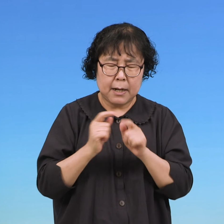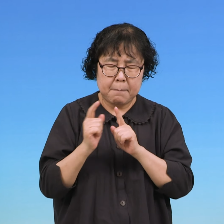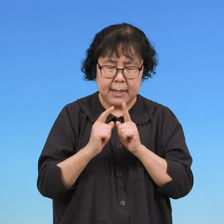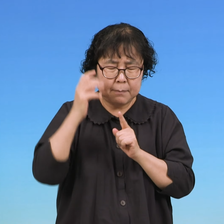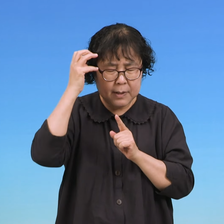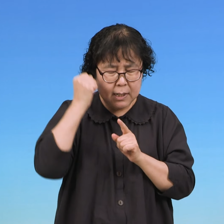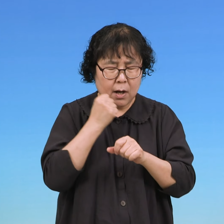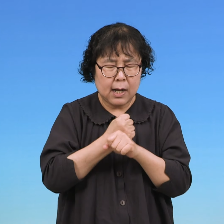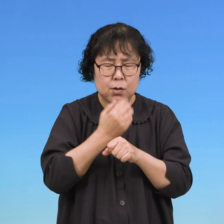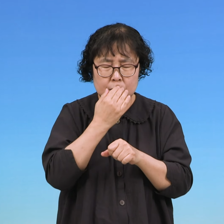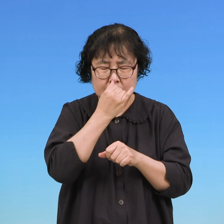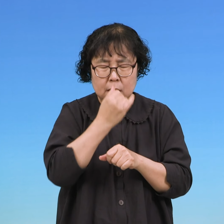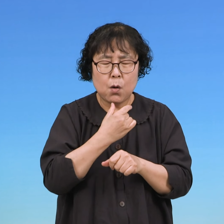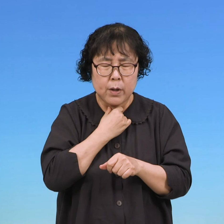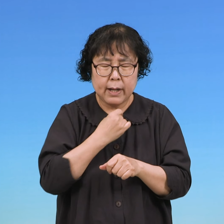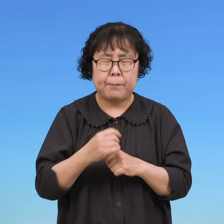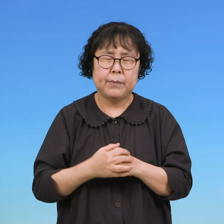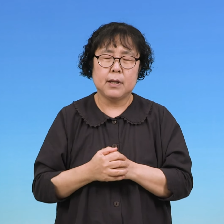원합니다.